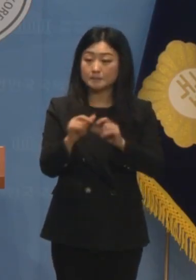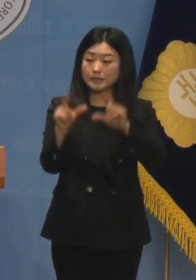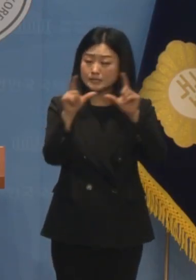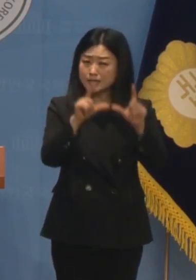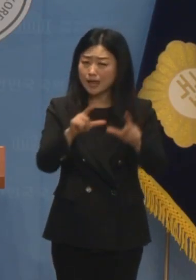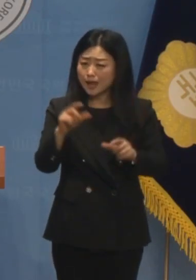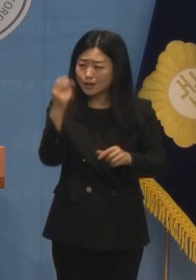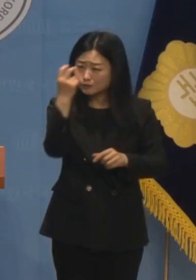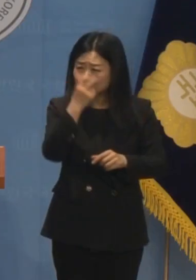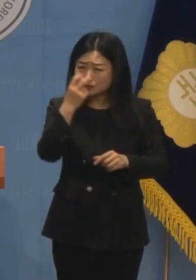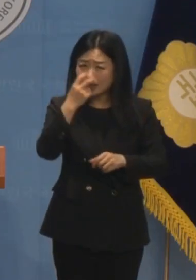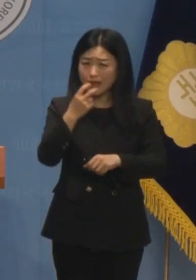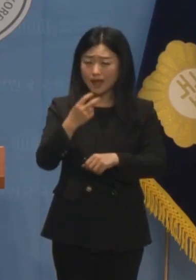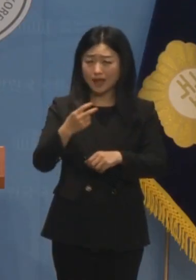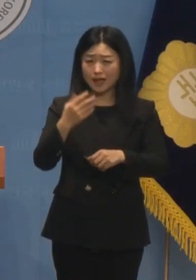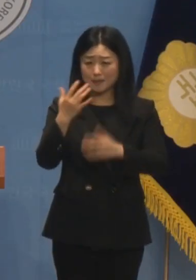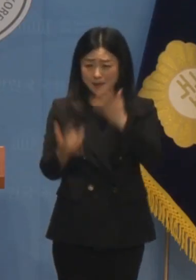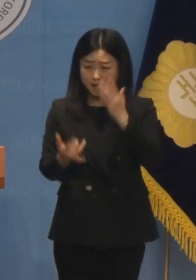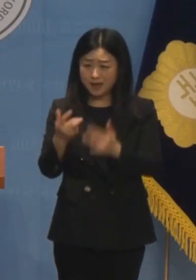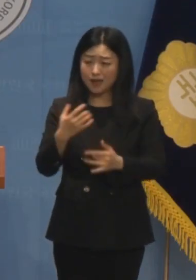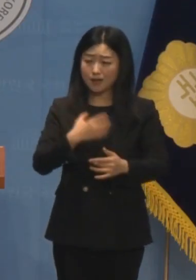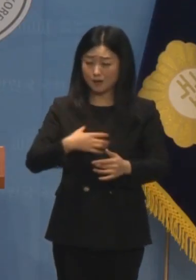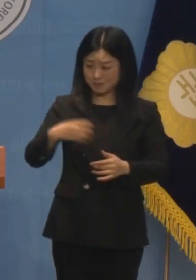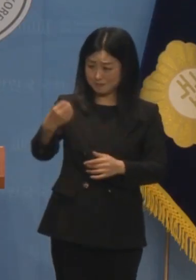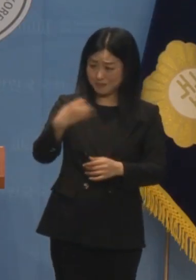수사를 운운하고 있는 겁니까?